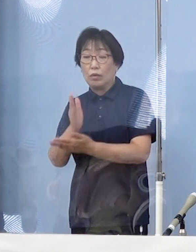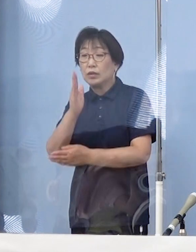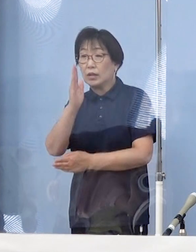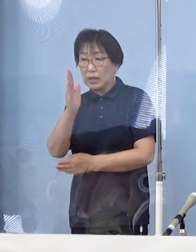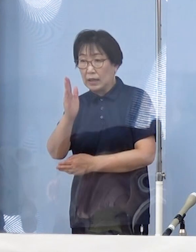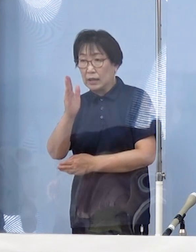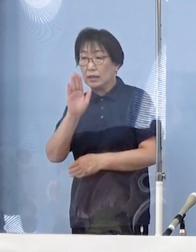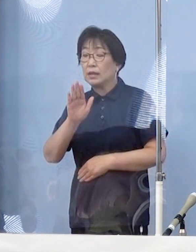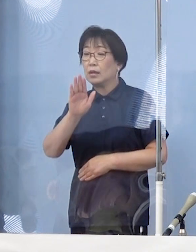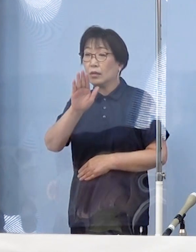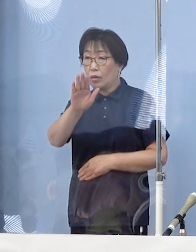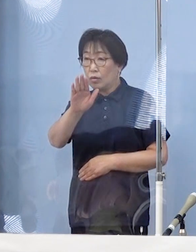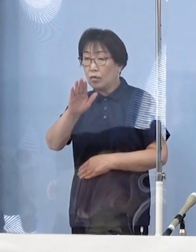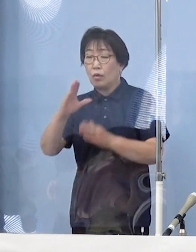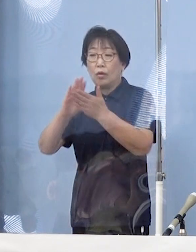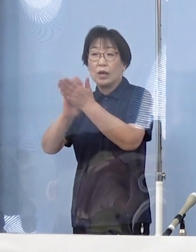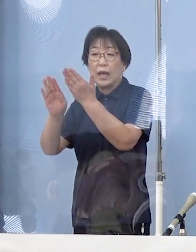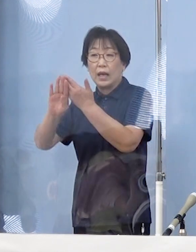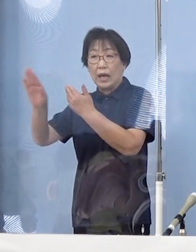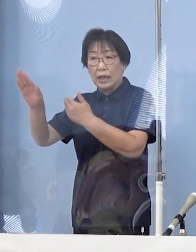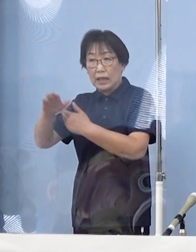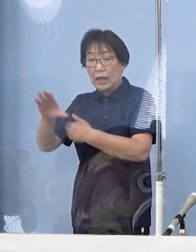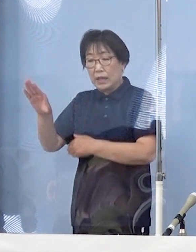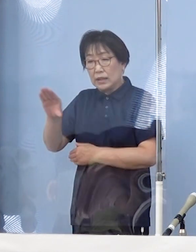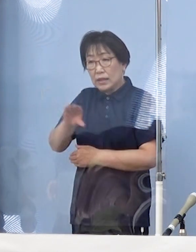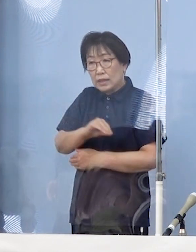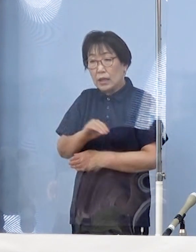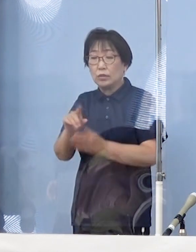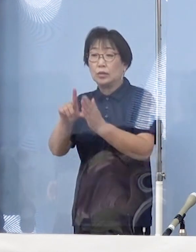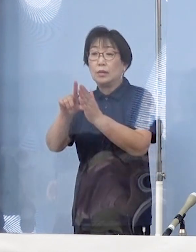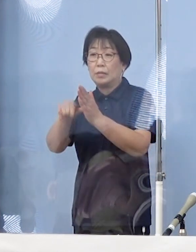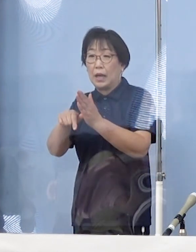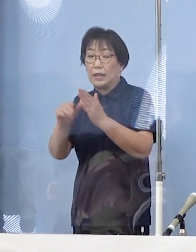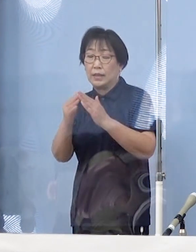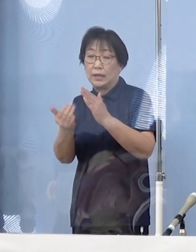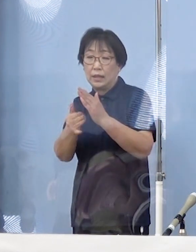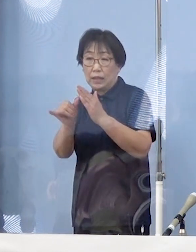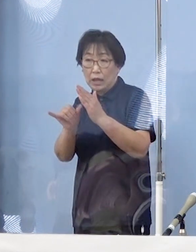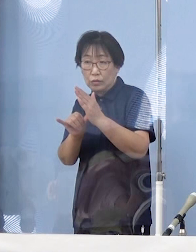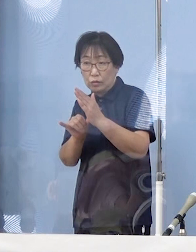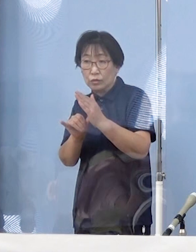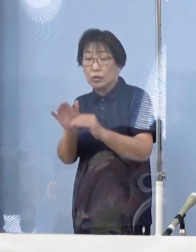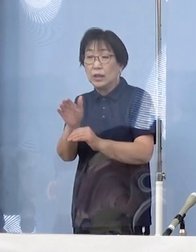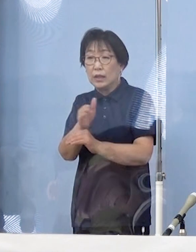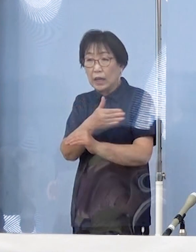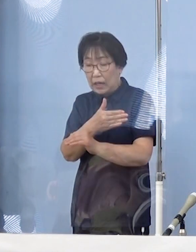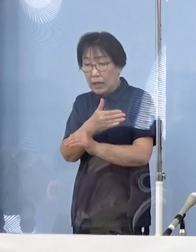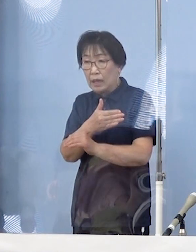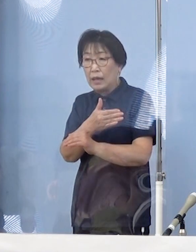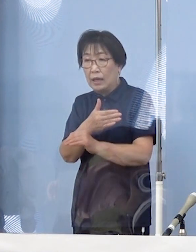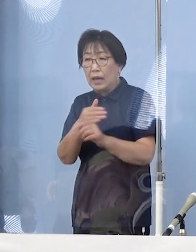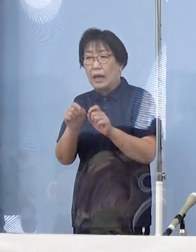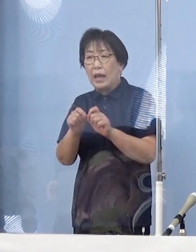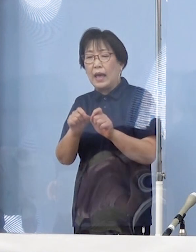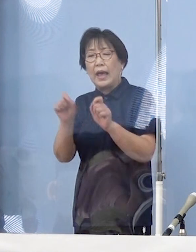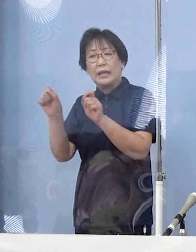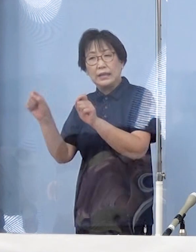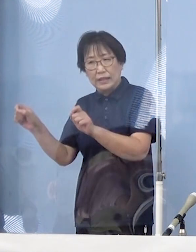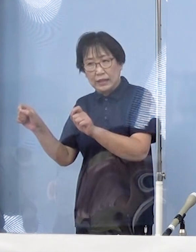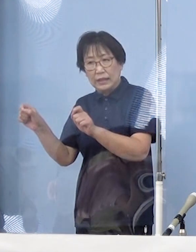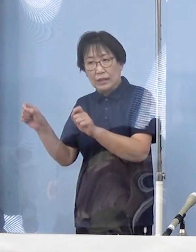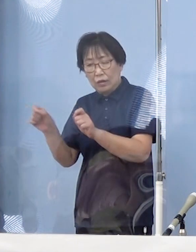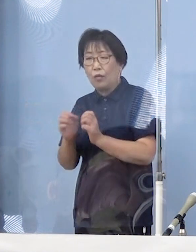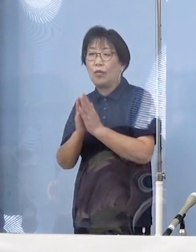県外からの帰省を予定されている方に対してはご家族から 再度の延期の検討を強く呼びかけて